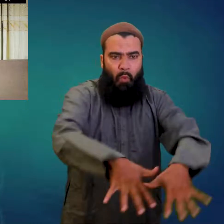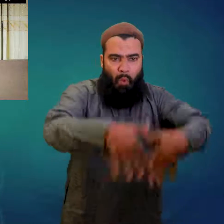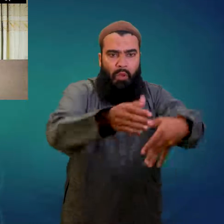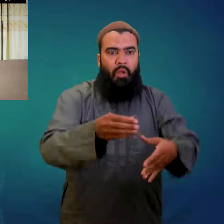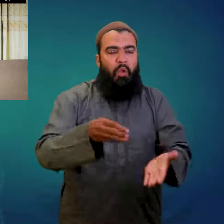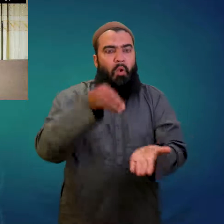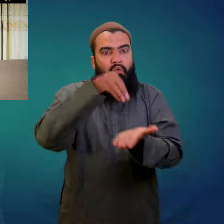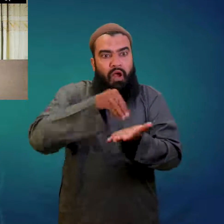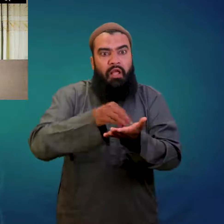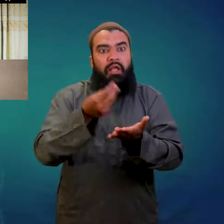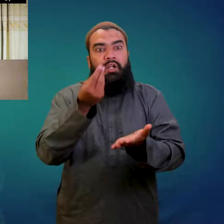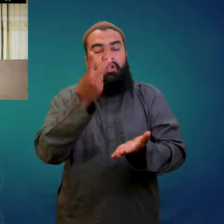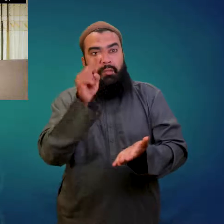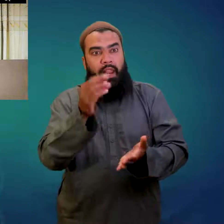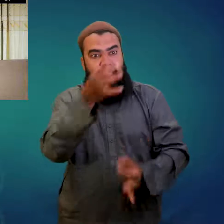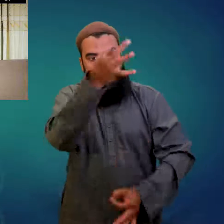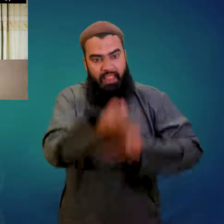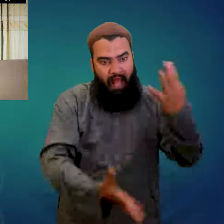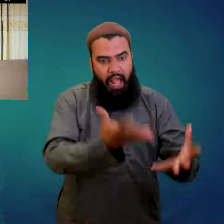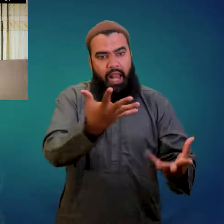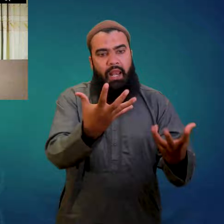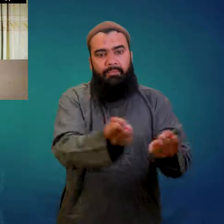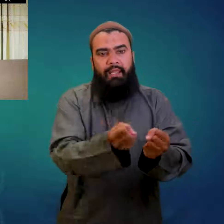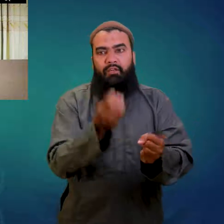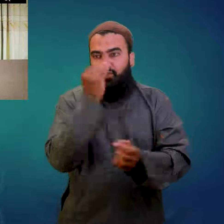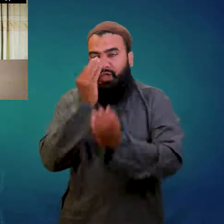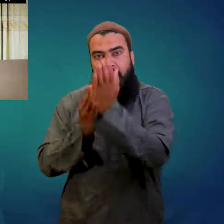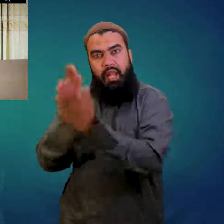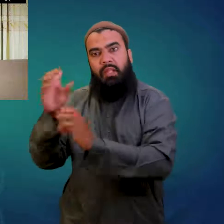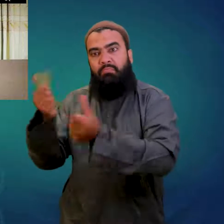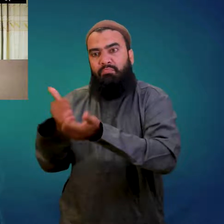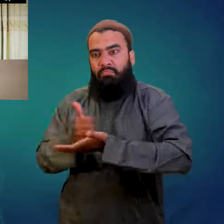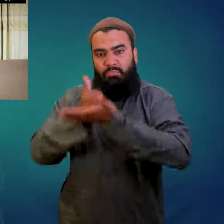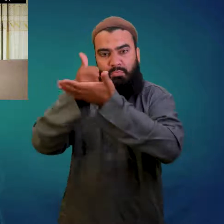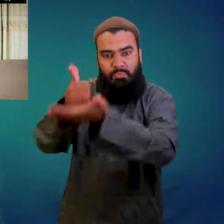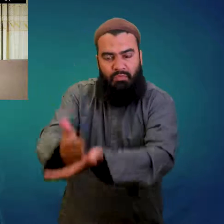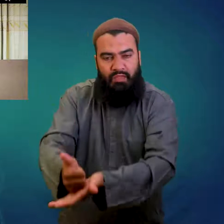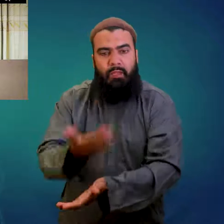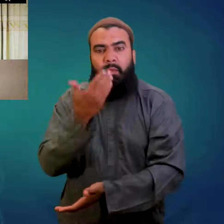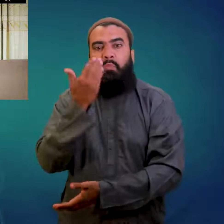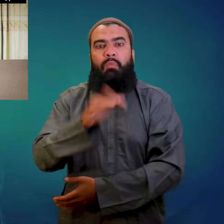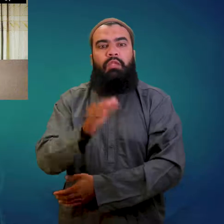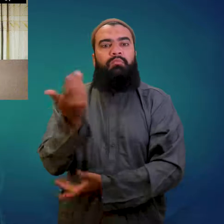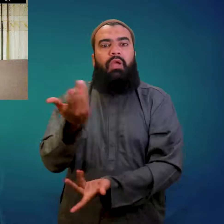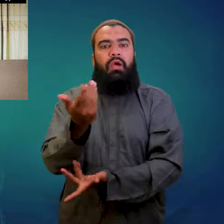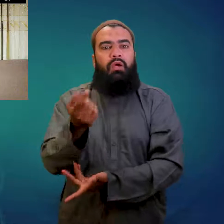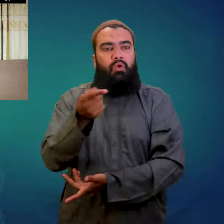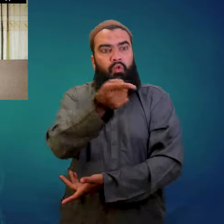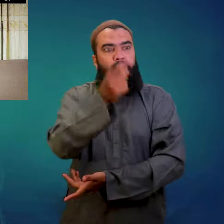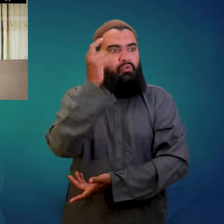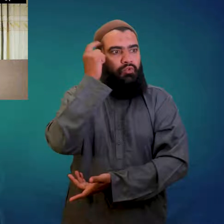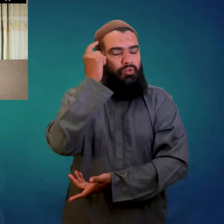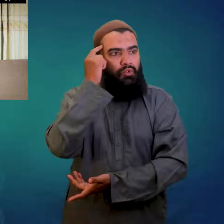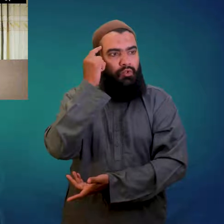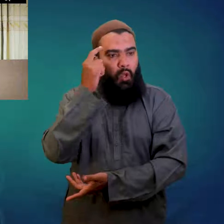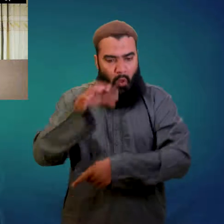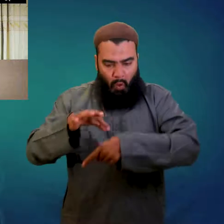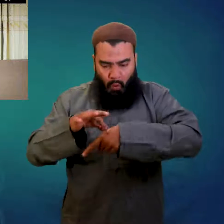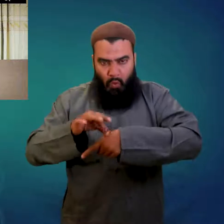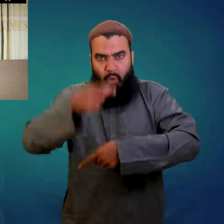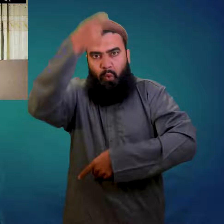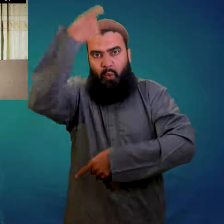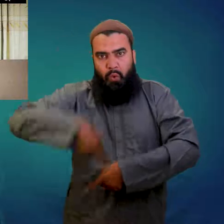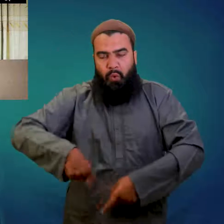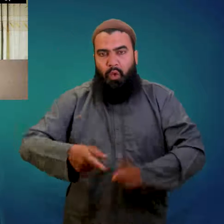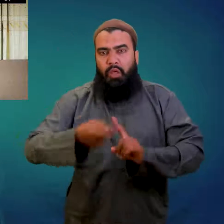ان کے گناہوں کو معاف کر دے اور جنت میں انہیں داخل کرے۔ تو فرمایا کہ اپنی جان اور مال کے ساتھ اللہ